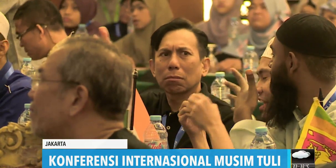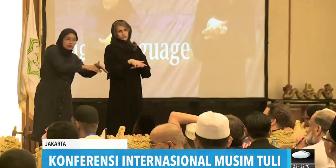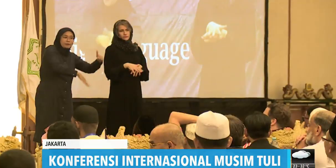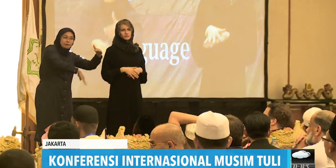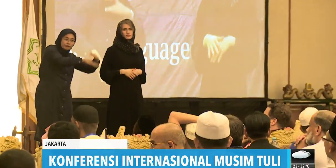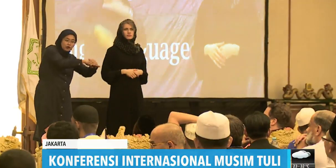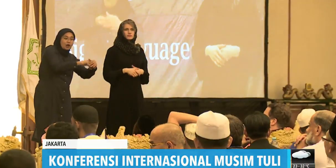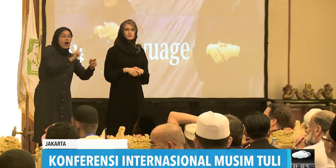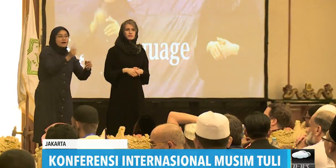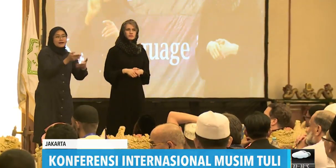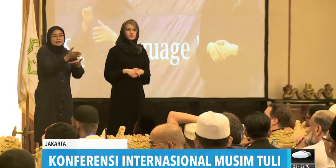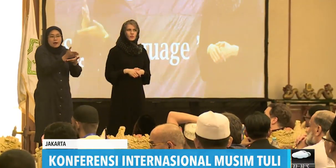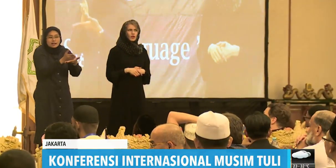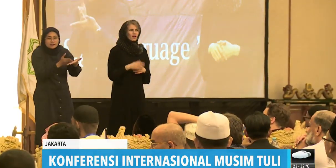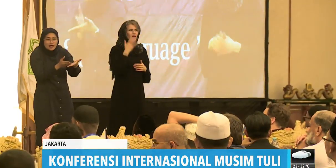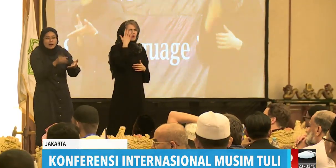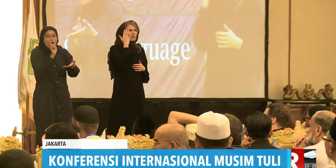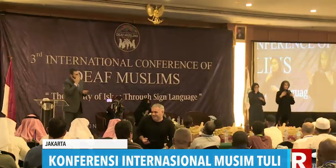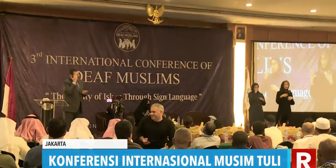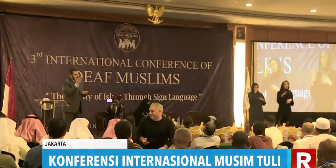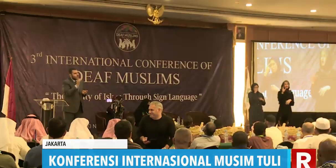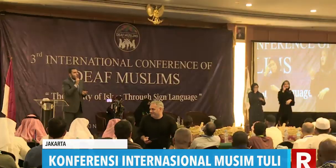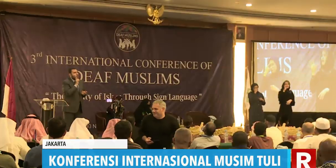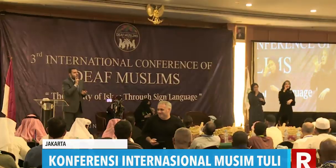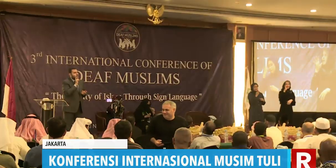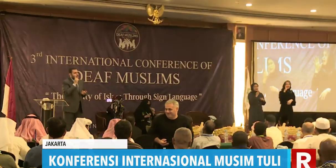Yordania, Amerika Serikat, Inggris, dan negara lainnya.